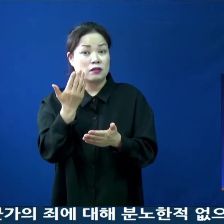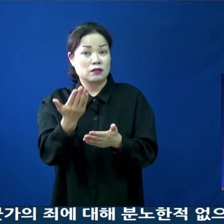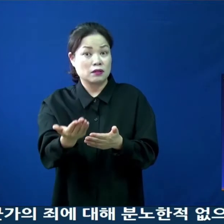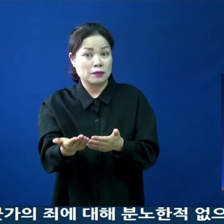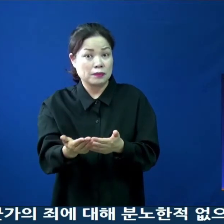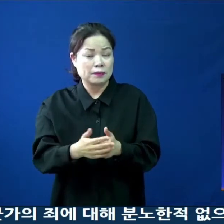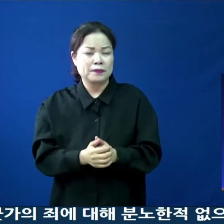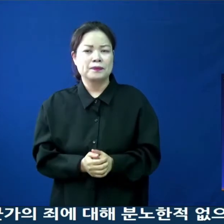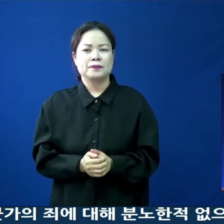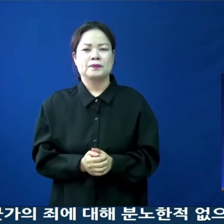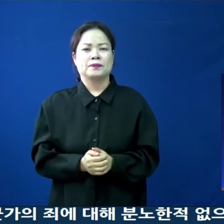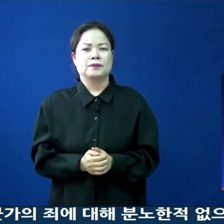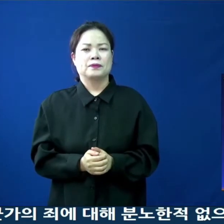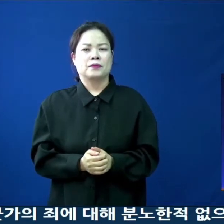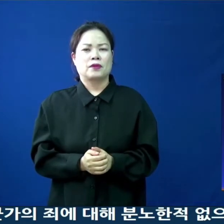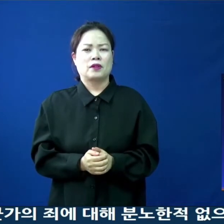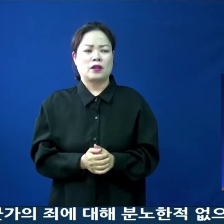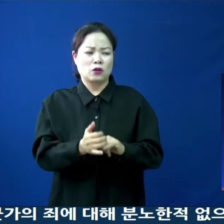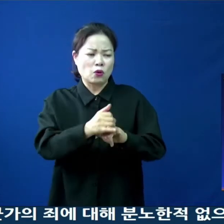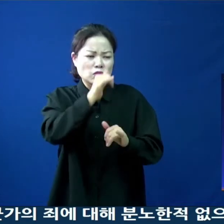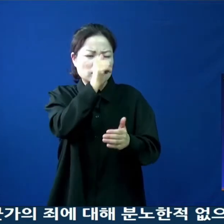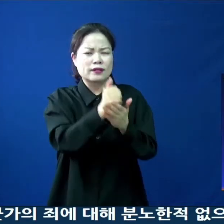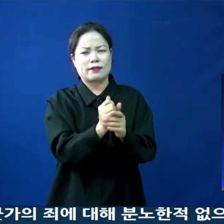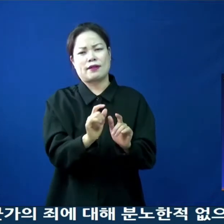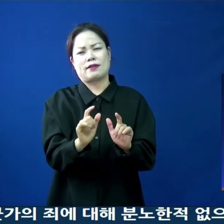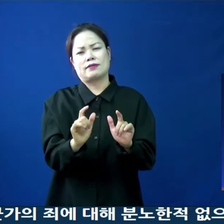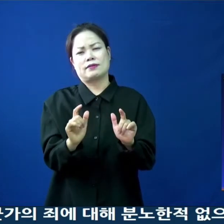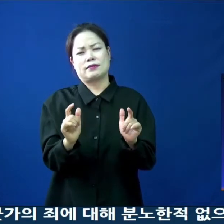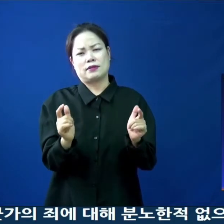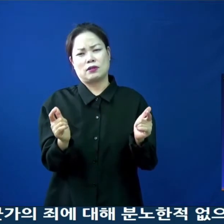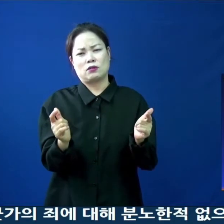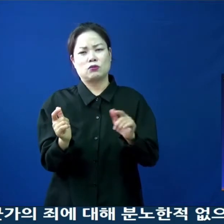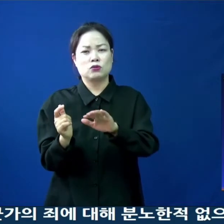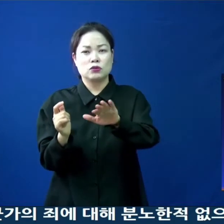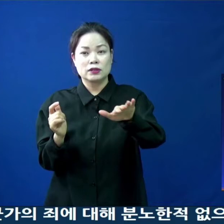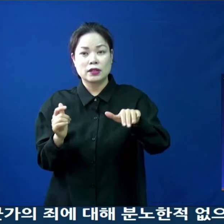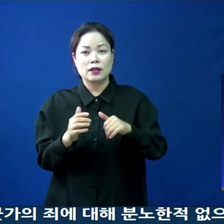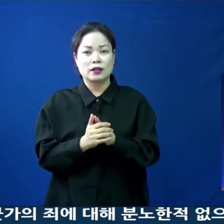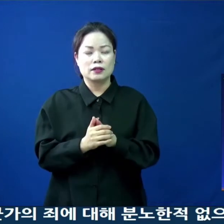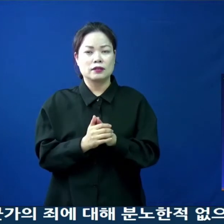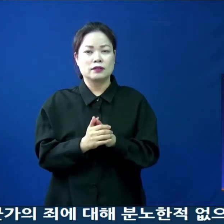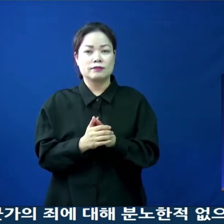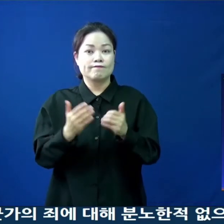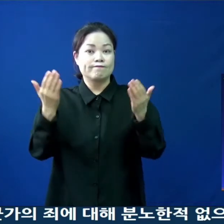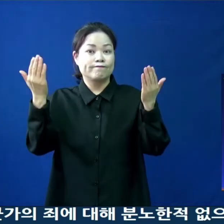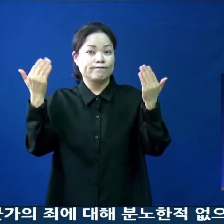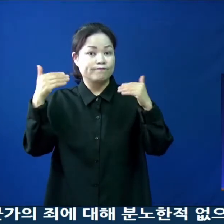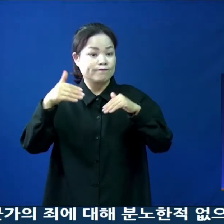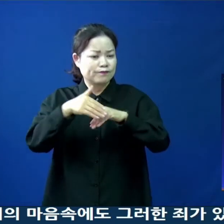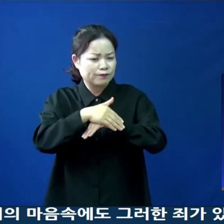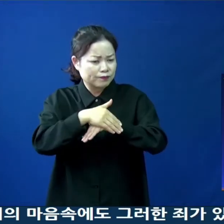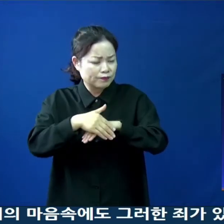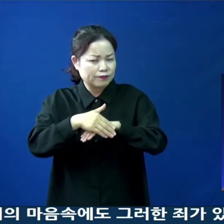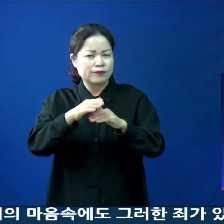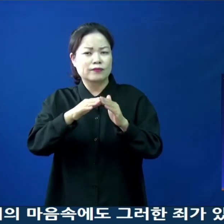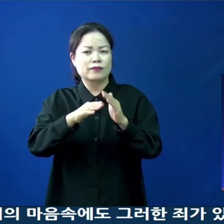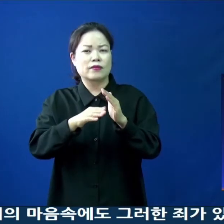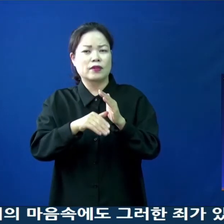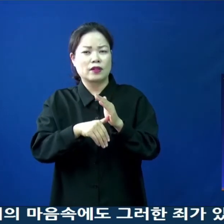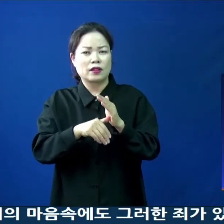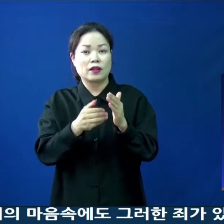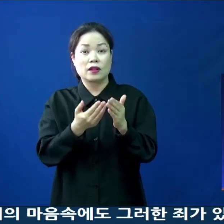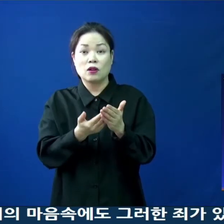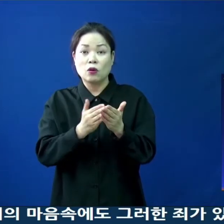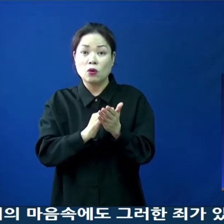없습니까? 꼭 죄가 아니더라도요, 우리가 학창시절이나 어떤 개혁적 의식이 강할